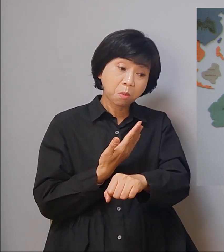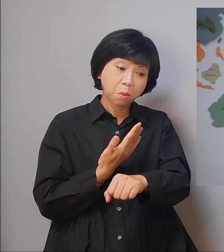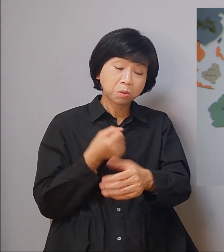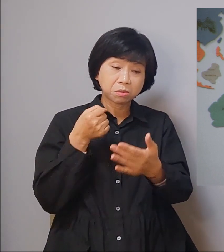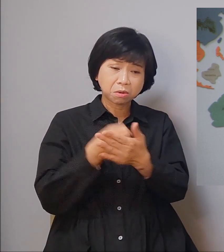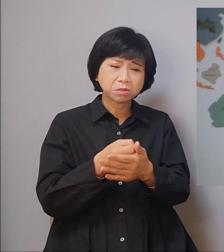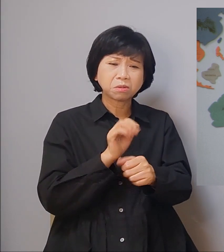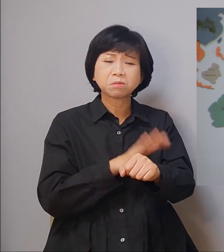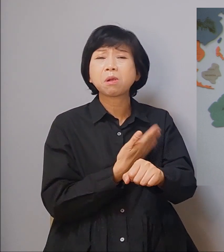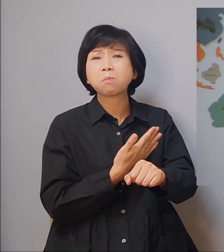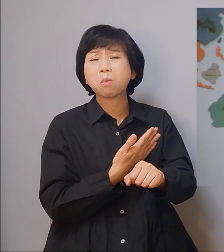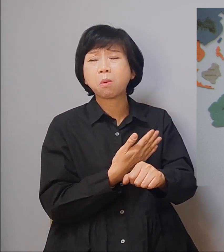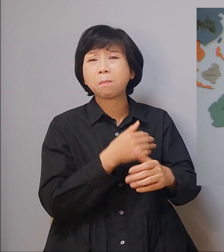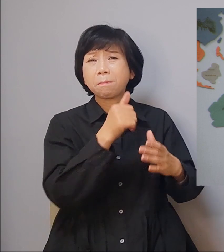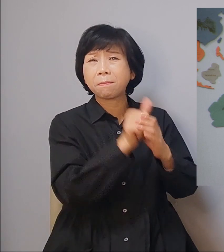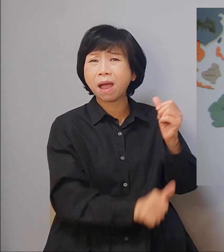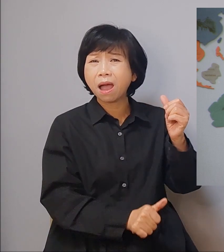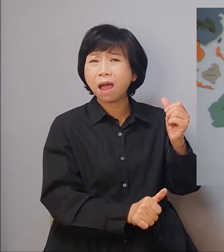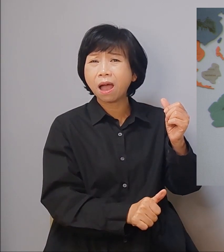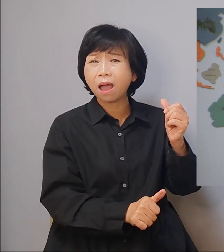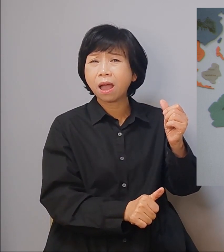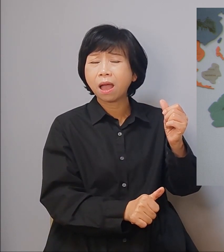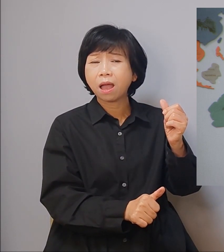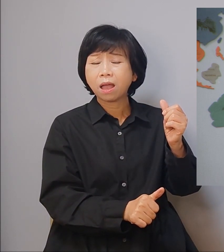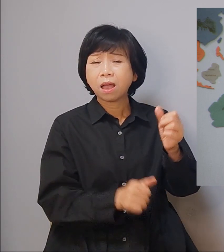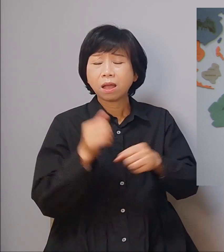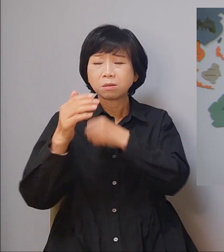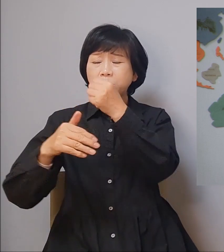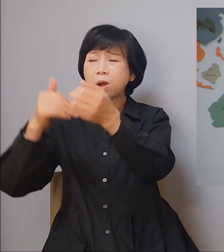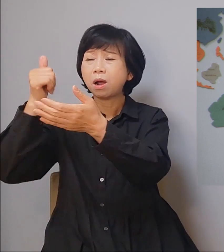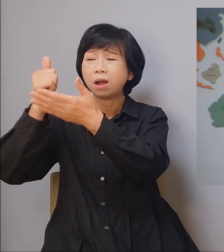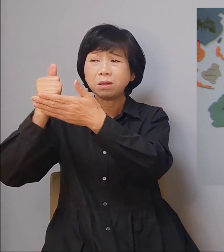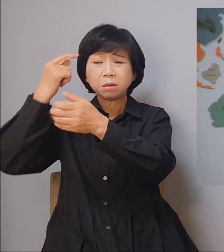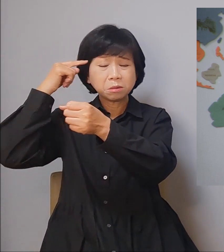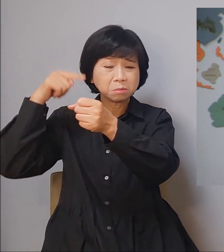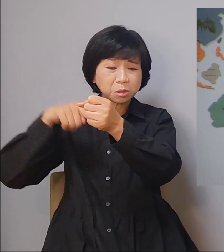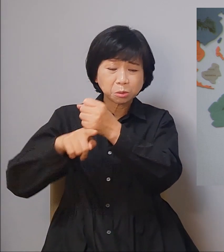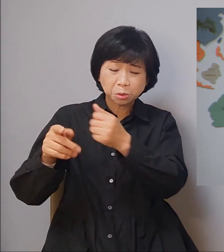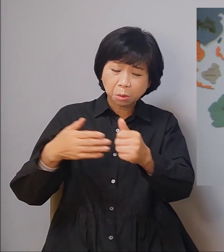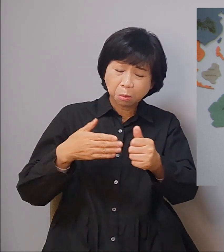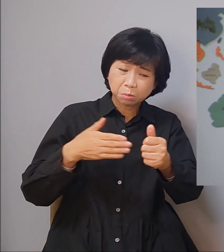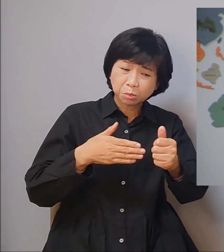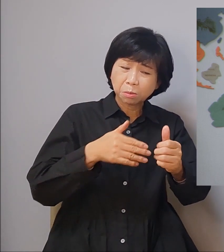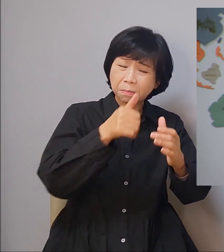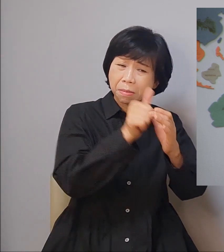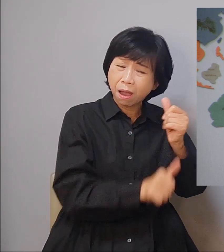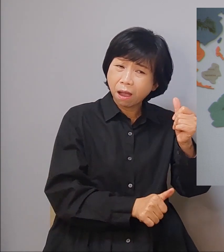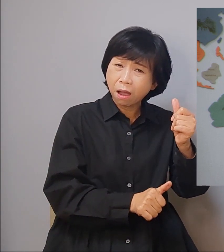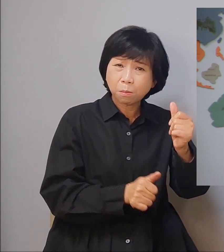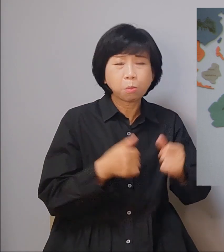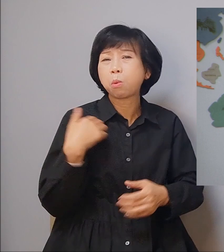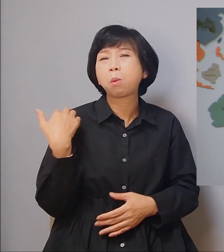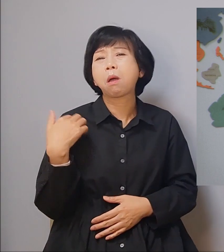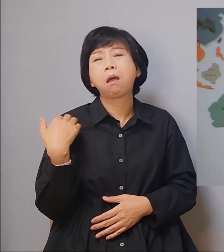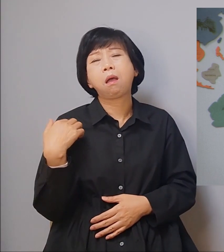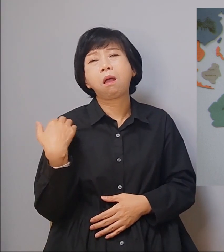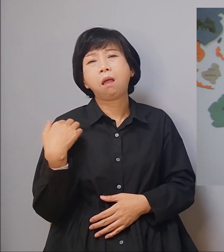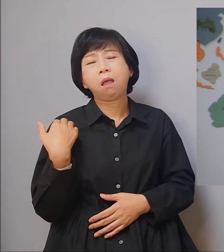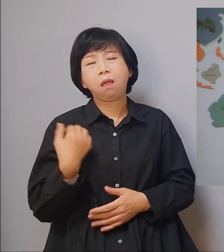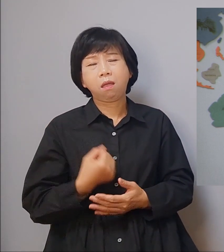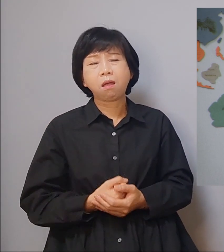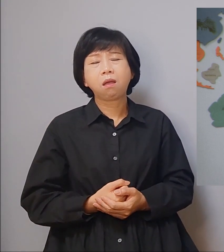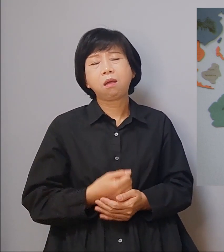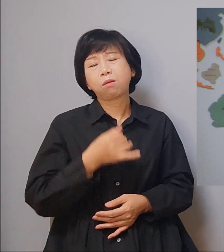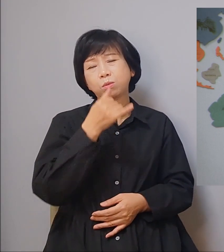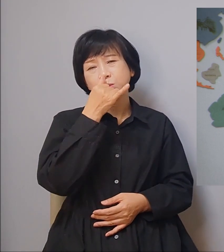결정해서 구덩이에 빠졌는지 아니면 하나님의 이유가 있어서 고난의 한복판에 있는지 확인할 수도